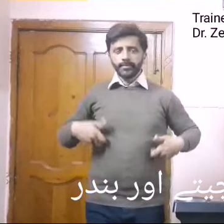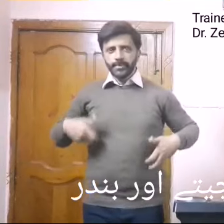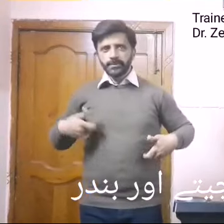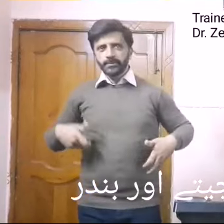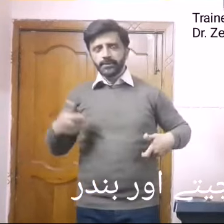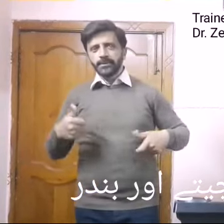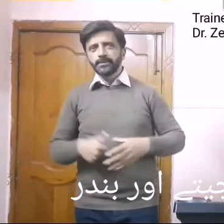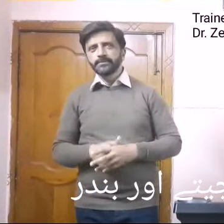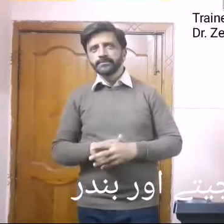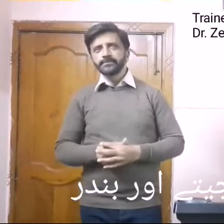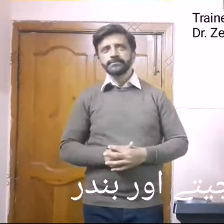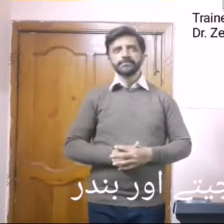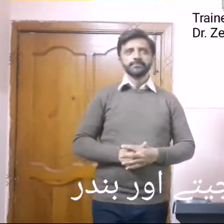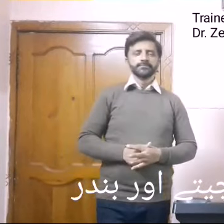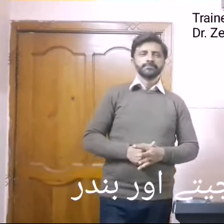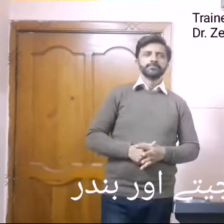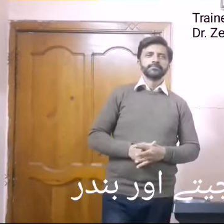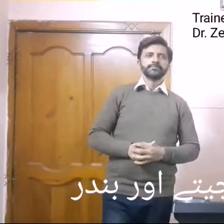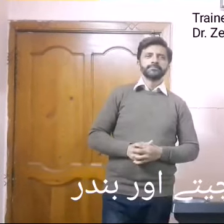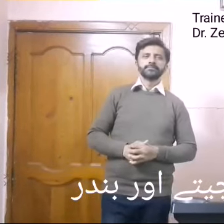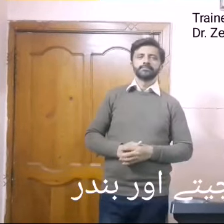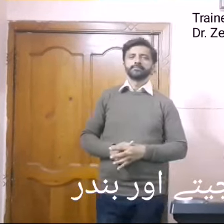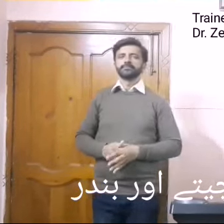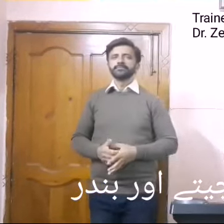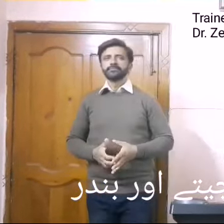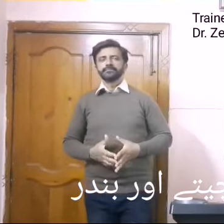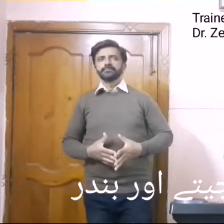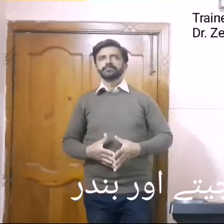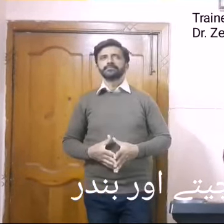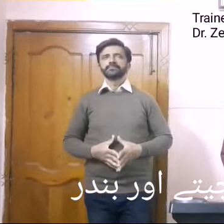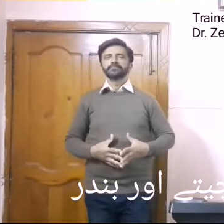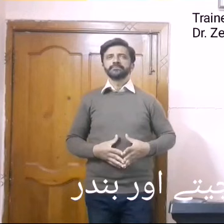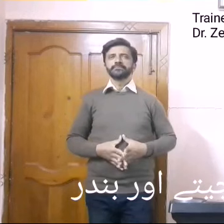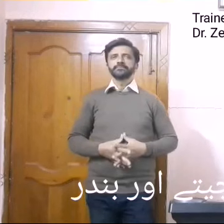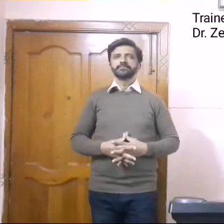मंदर आती जीते और मंदर